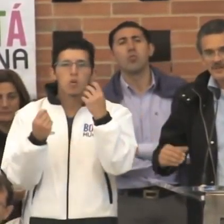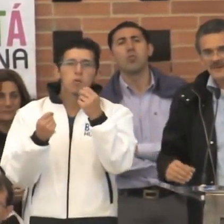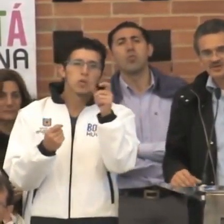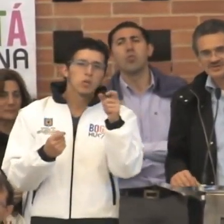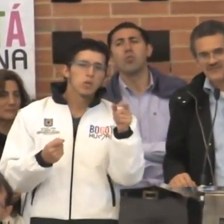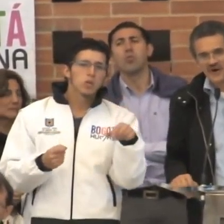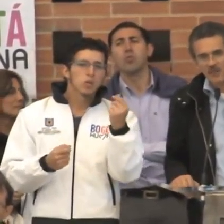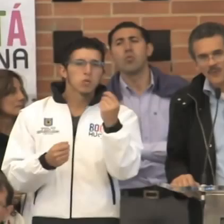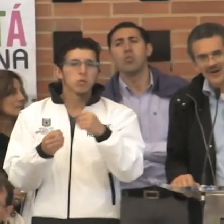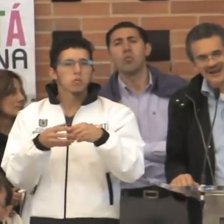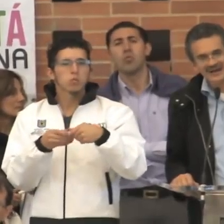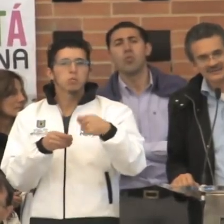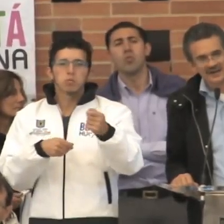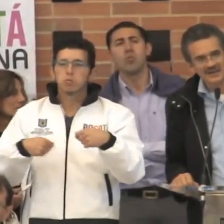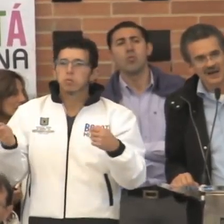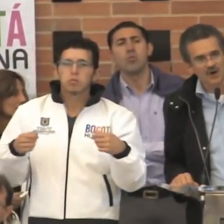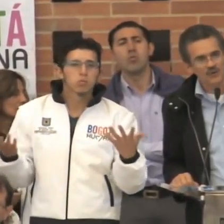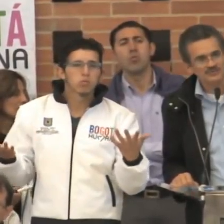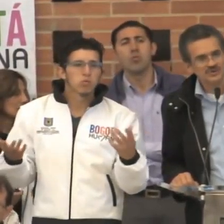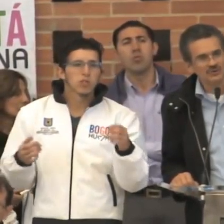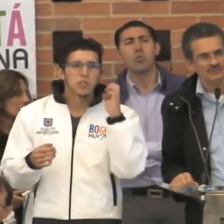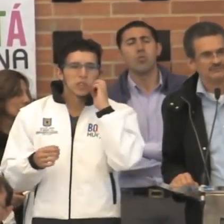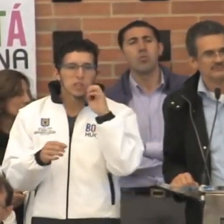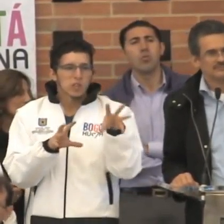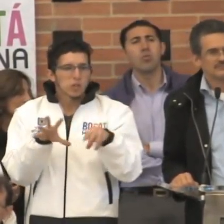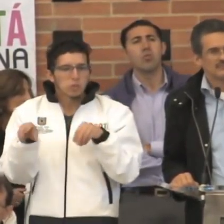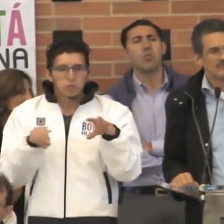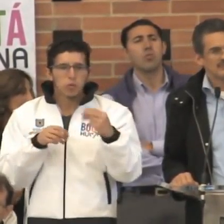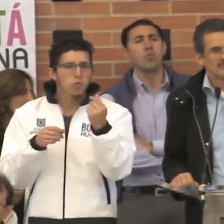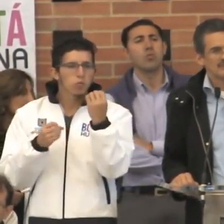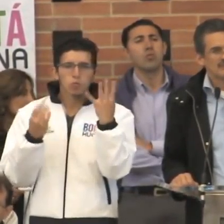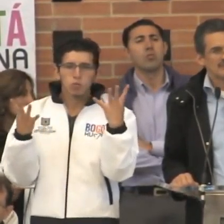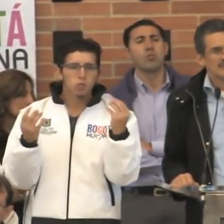de millones de pesos se fueron por la alcantarilla de la corrupción.